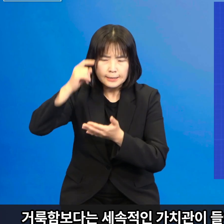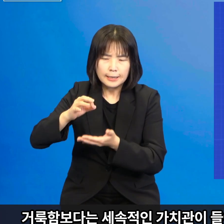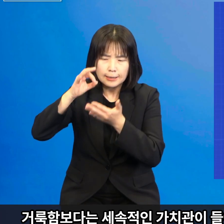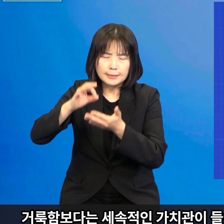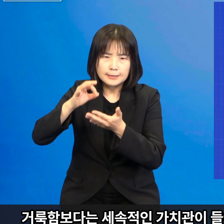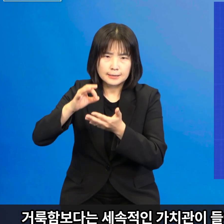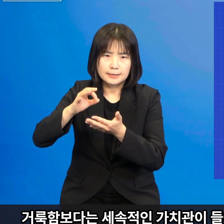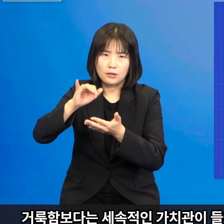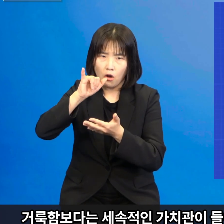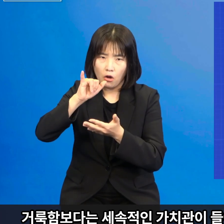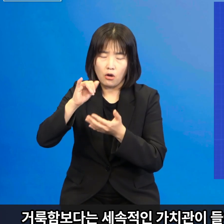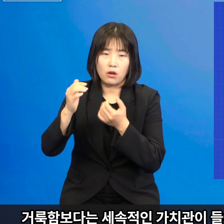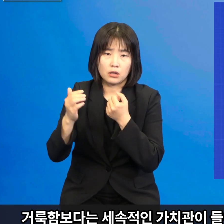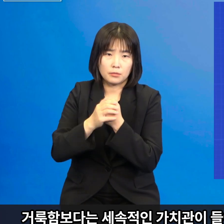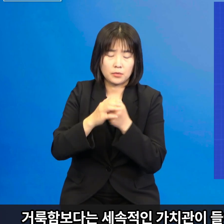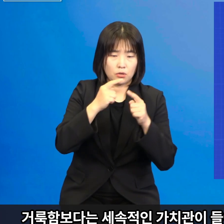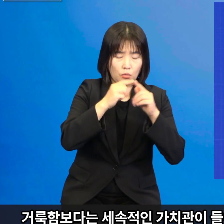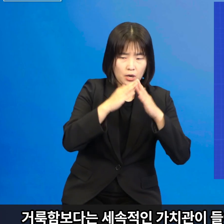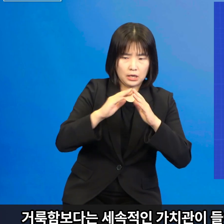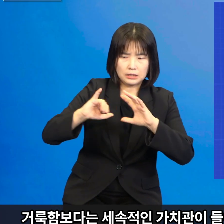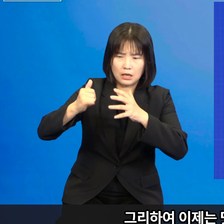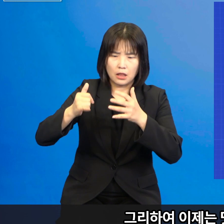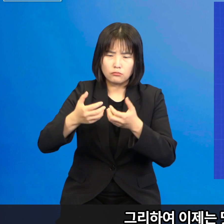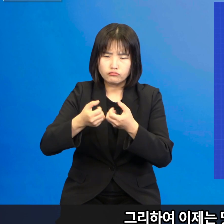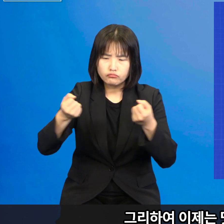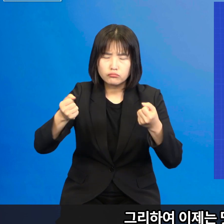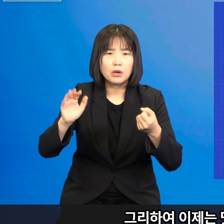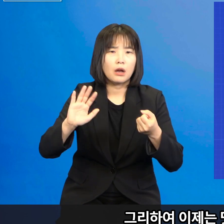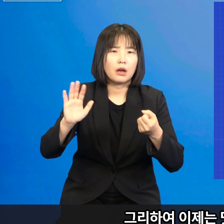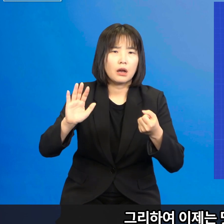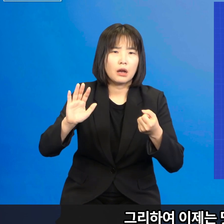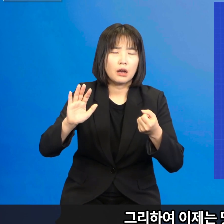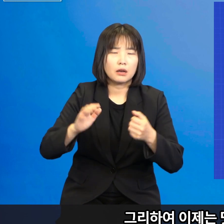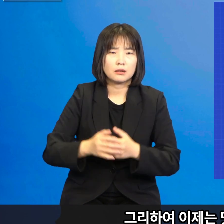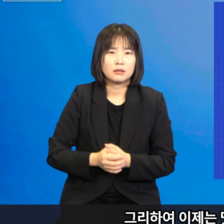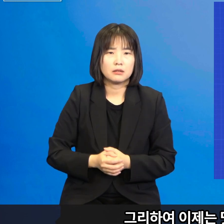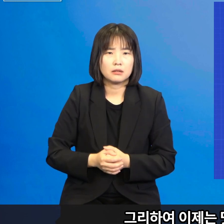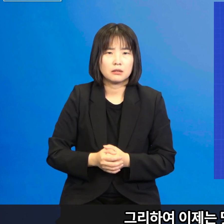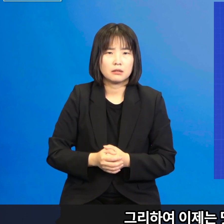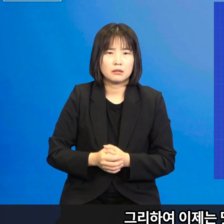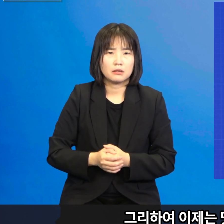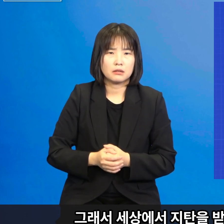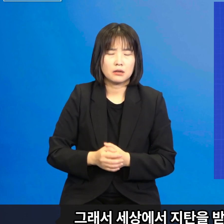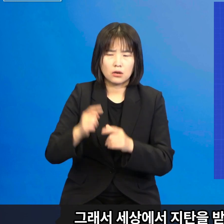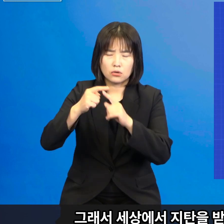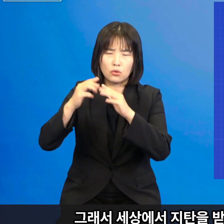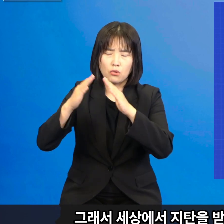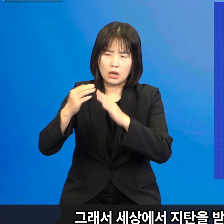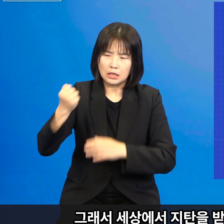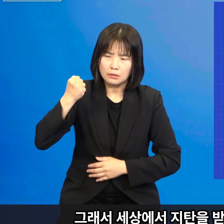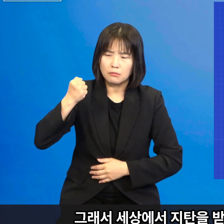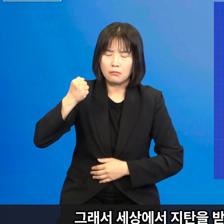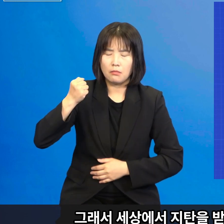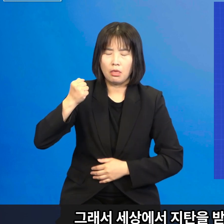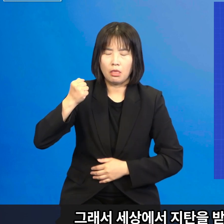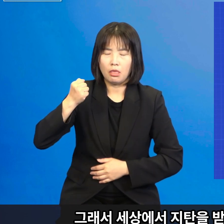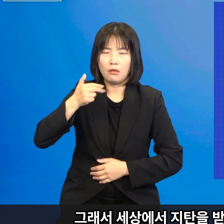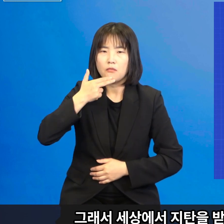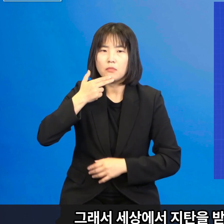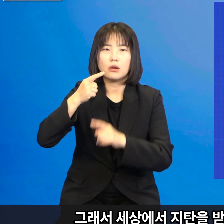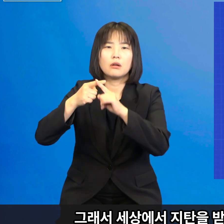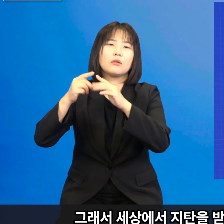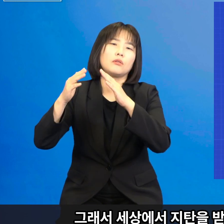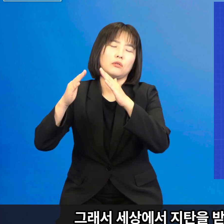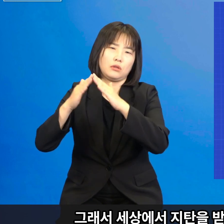들어와서 교회와 세상에 별 구별이 없는, 그리하여 이제는 맛을 잃어버린 교회, 그래서 세상의 질타를 받는 교회의